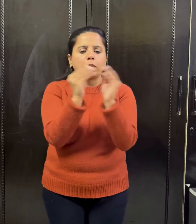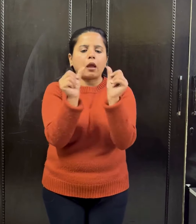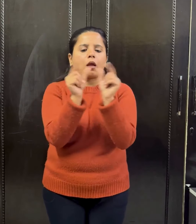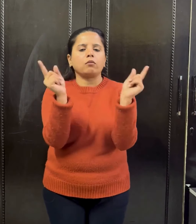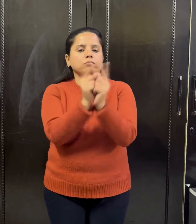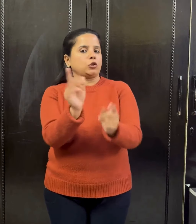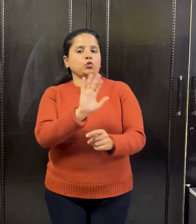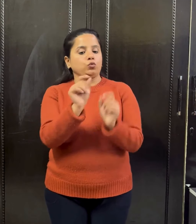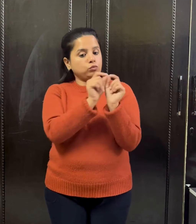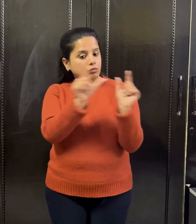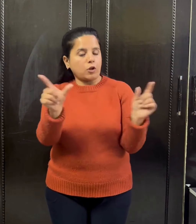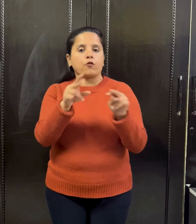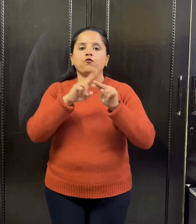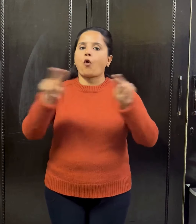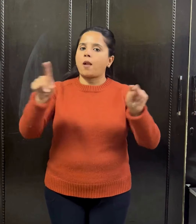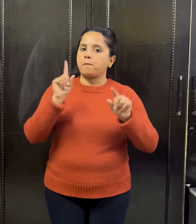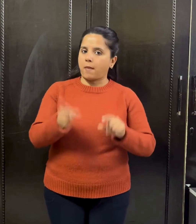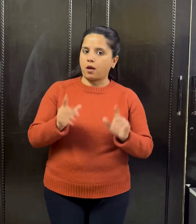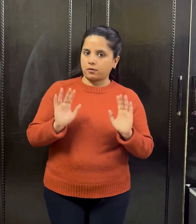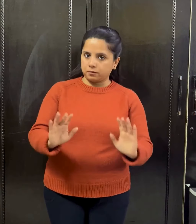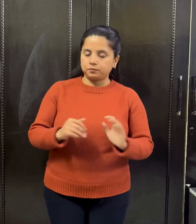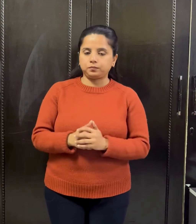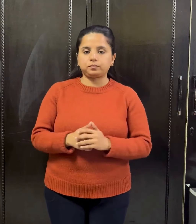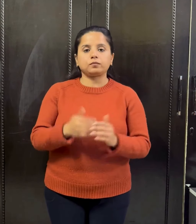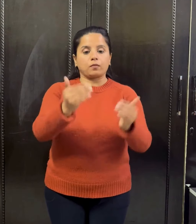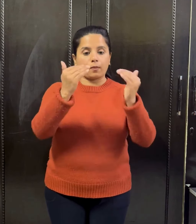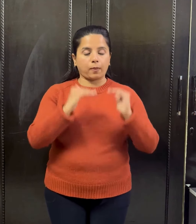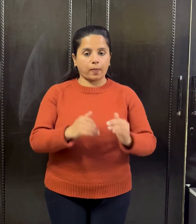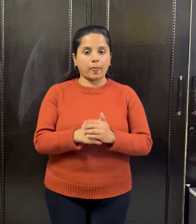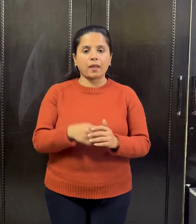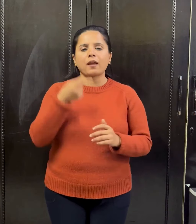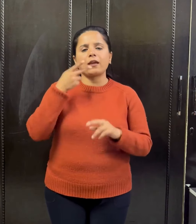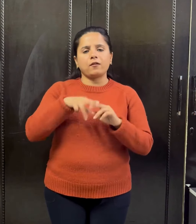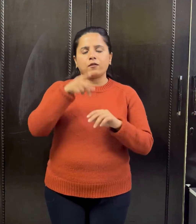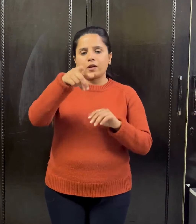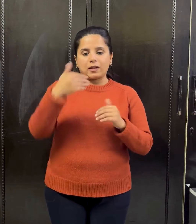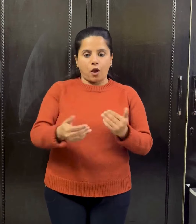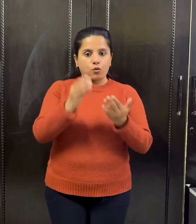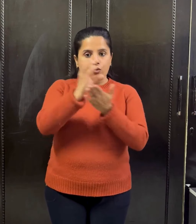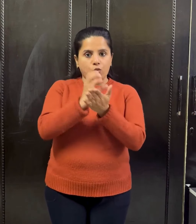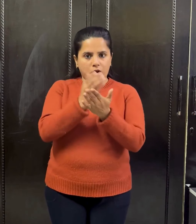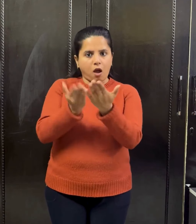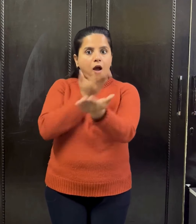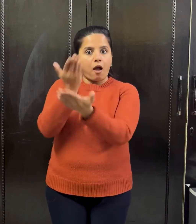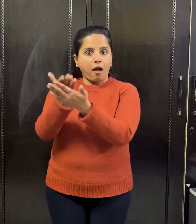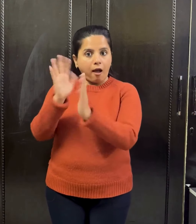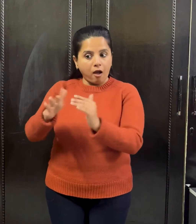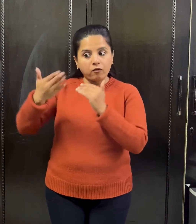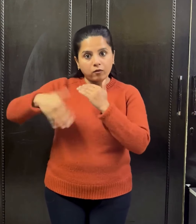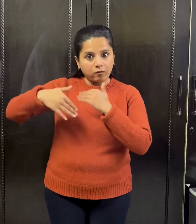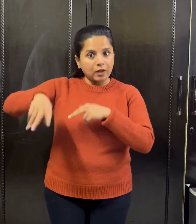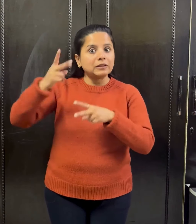अगले प्रश्न में अगर आप किसी ऑनगोइंग कोर्स में एनरोल्ड हैं तो उसका डिटेल